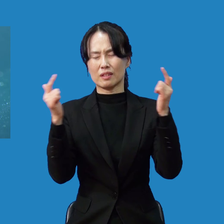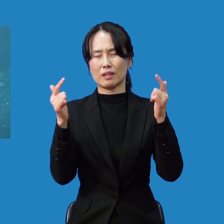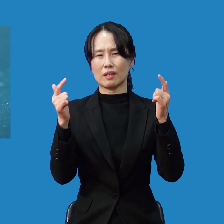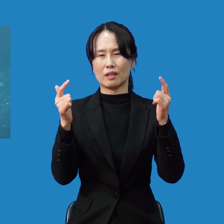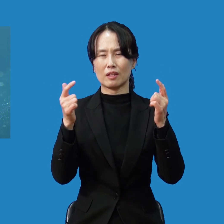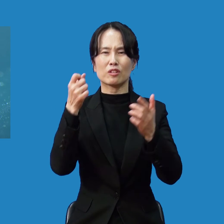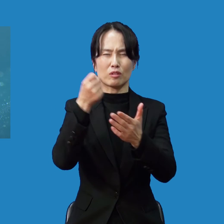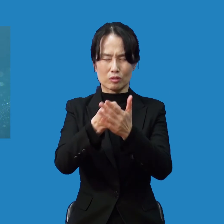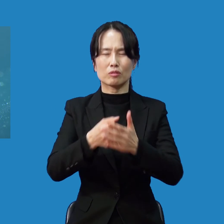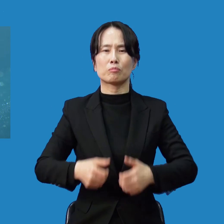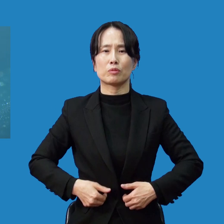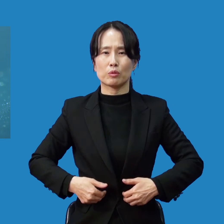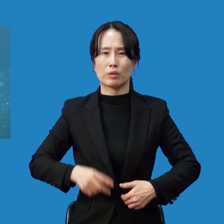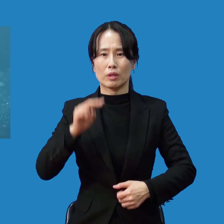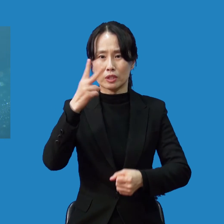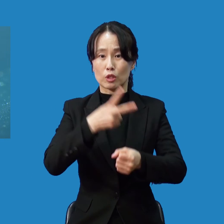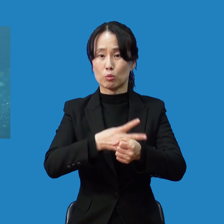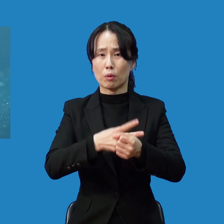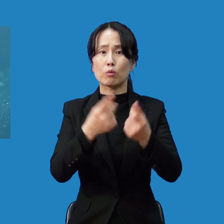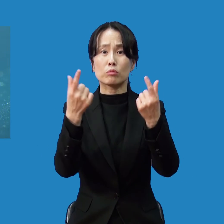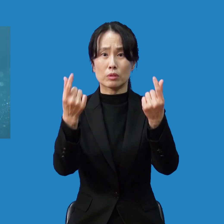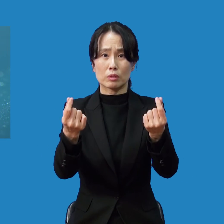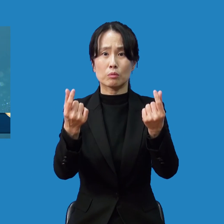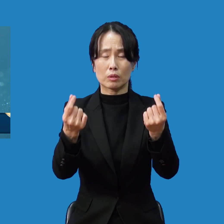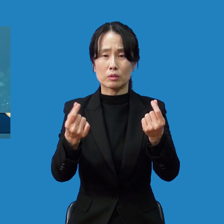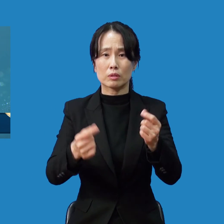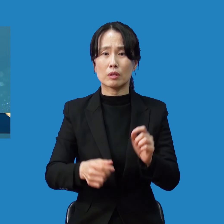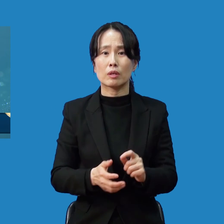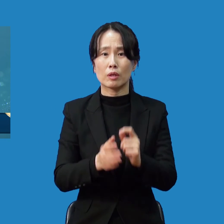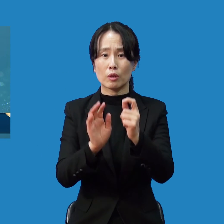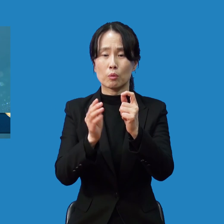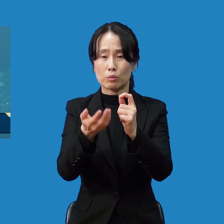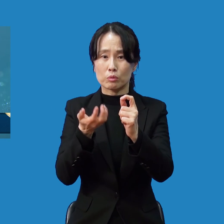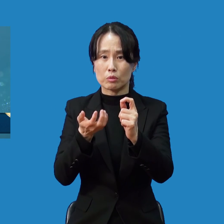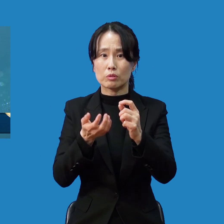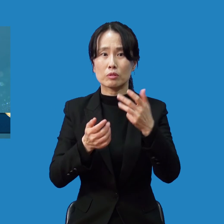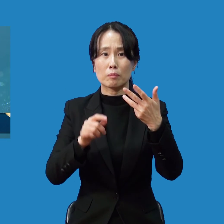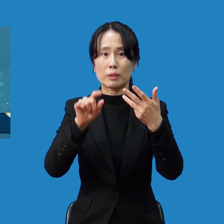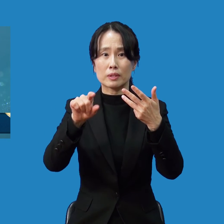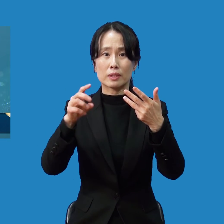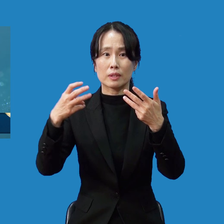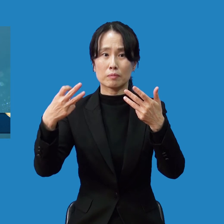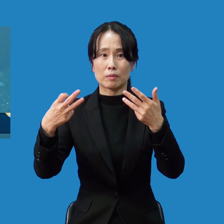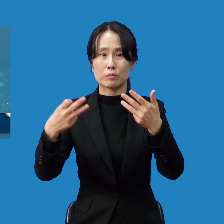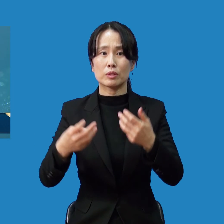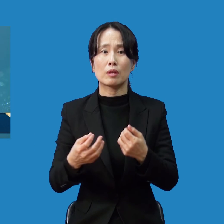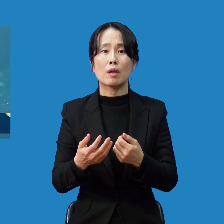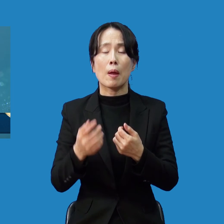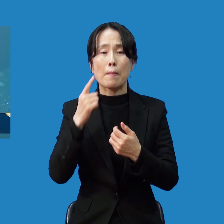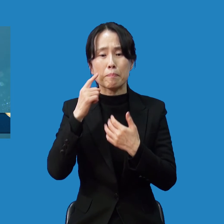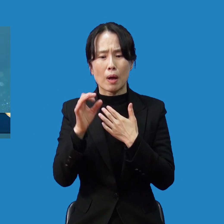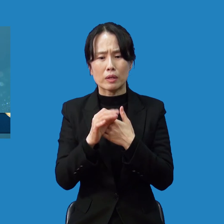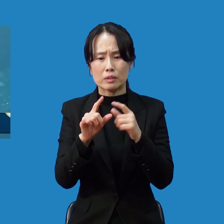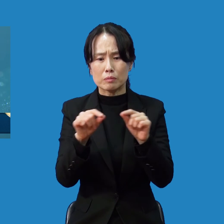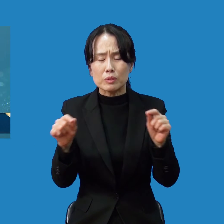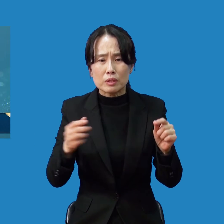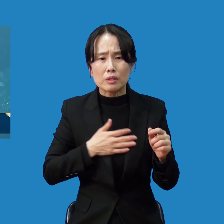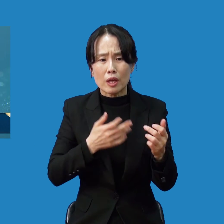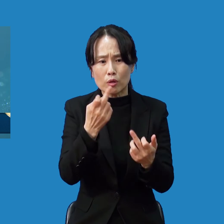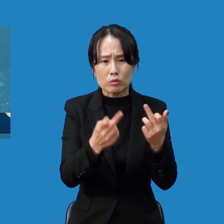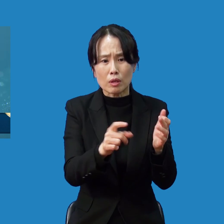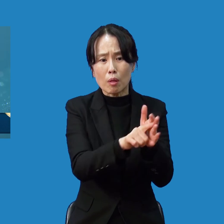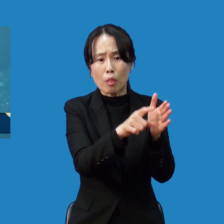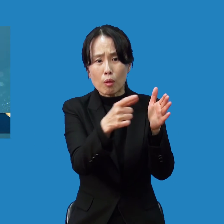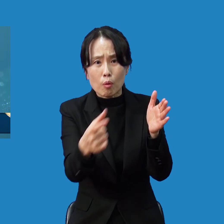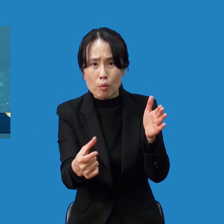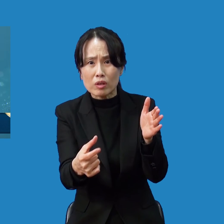그랬습니다. 고린도전서 8장 13절에 그러므로 만일 음식이 내 형제로 실족하게 한다면 나는